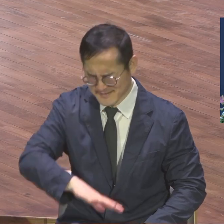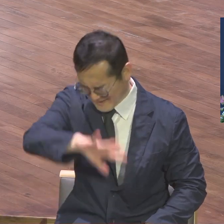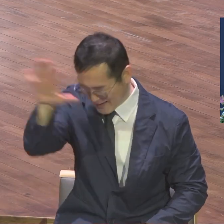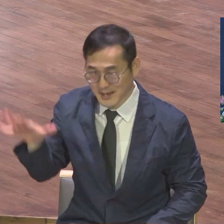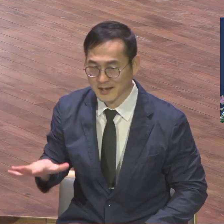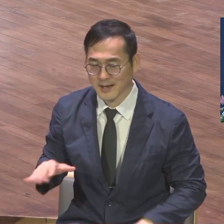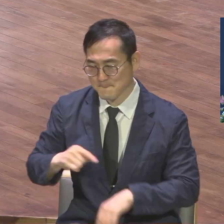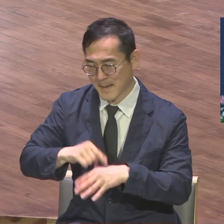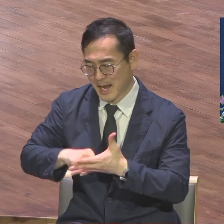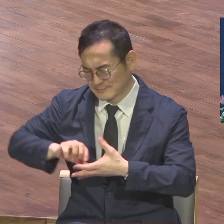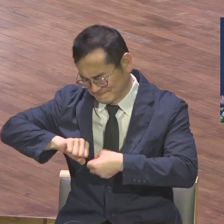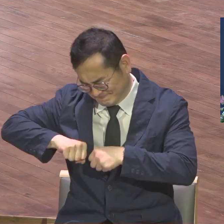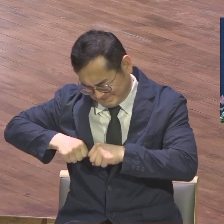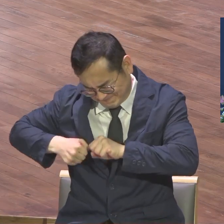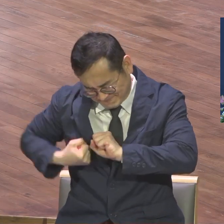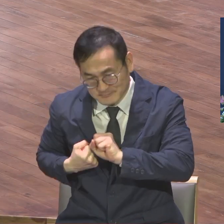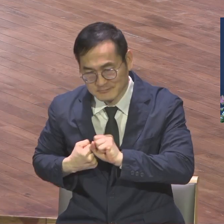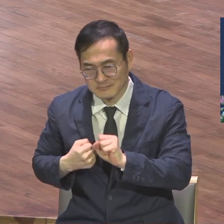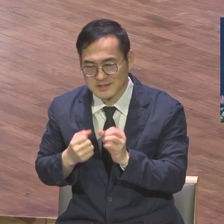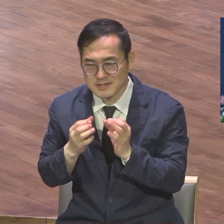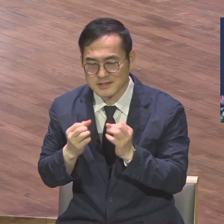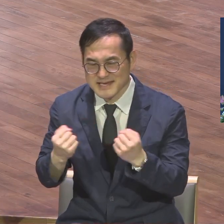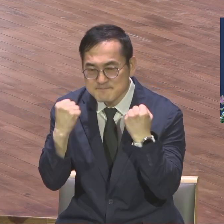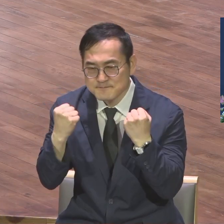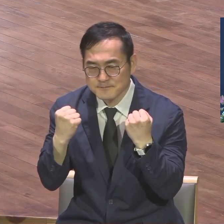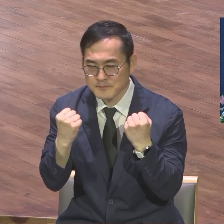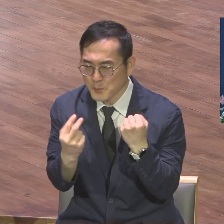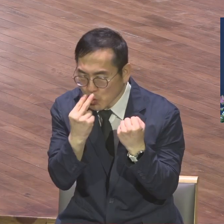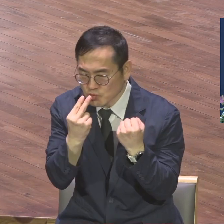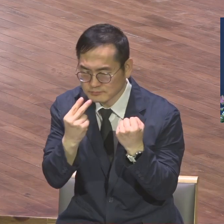전부를 쏟아부어라 그런 뜻이.